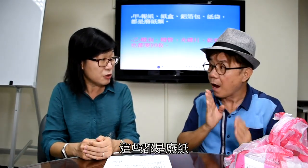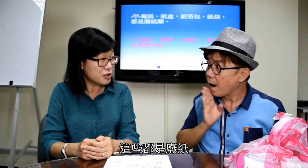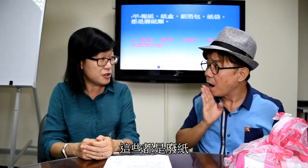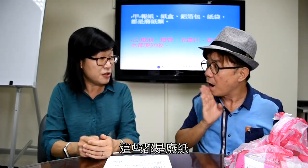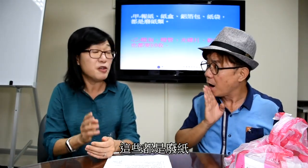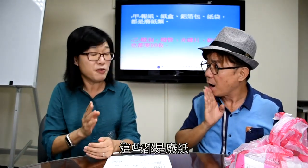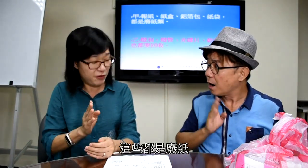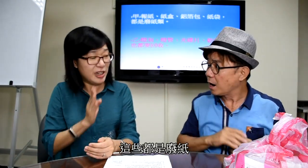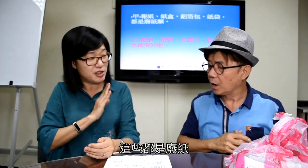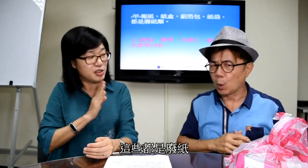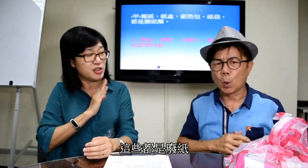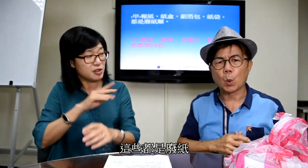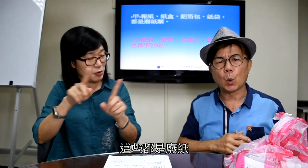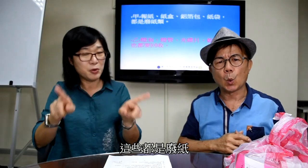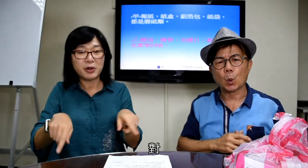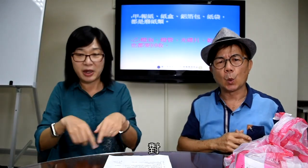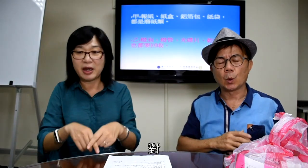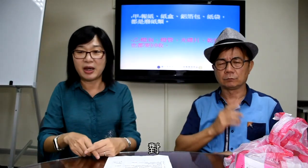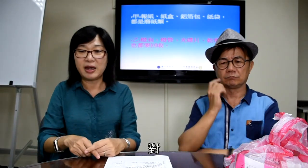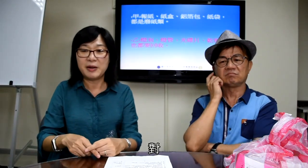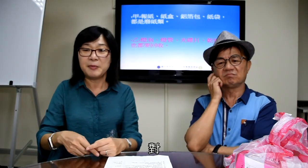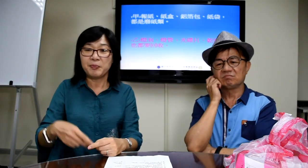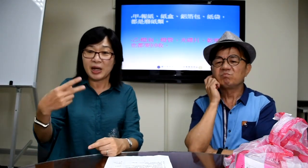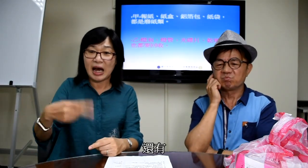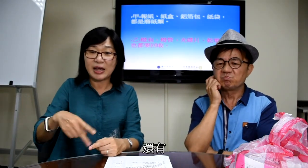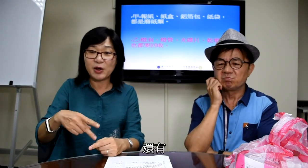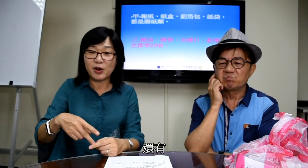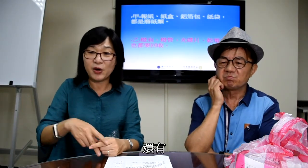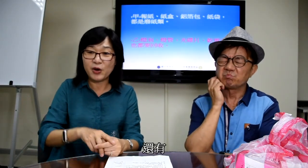是废纸。对，还有